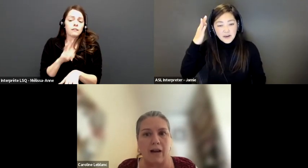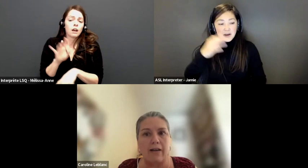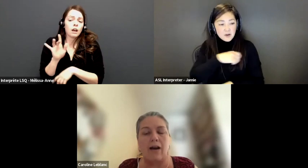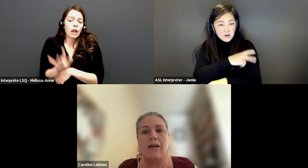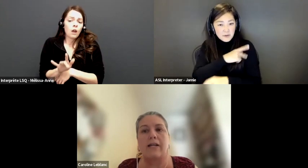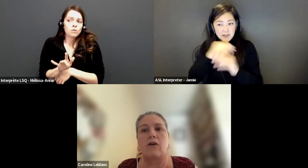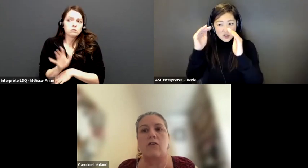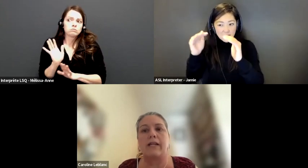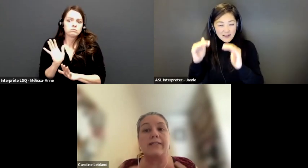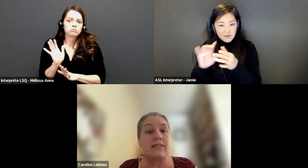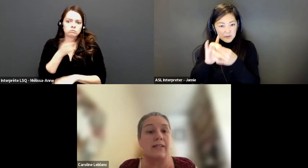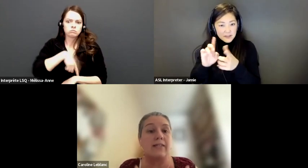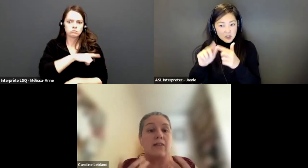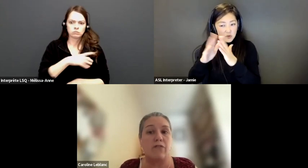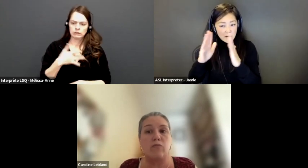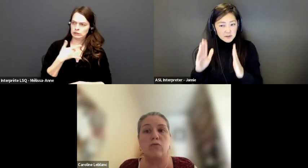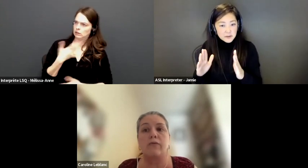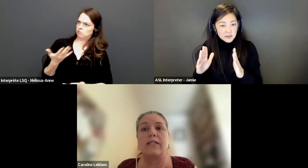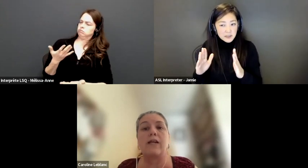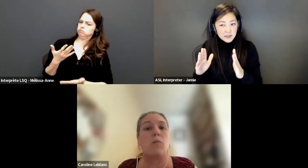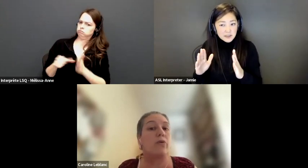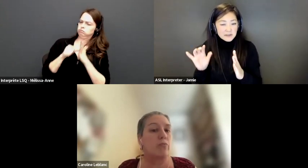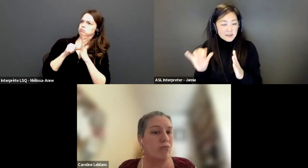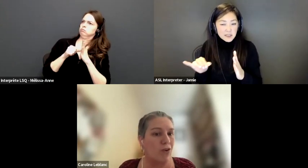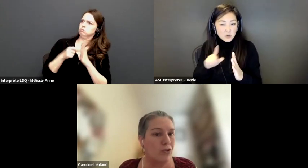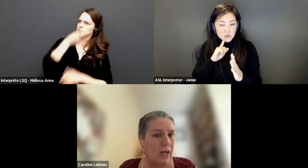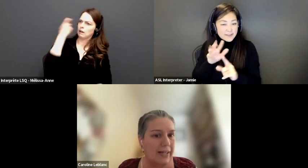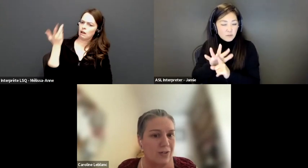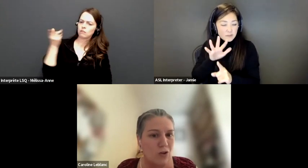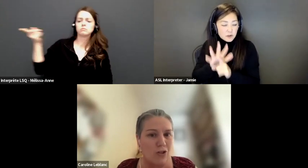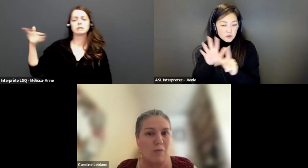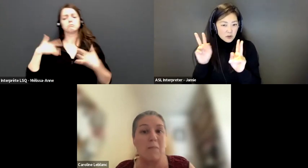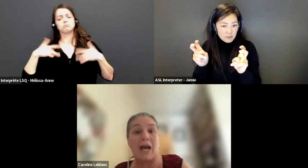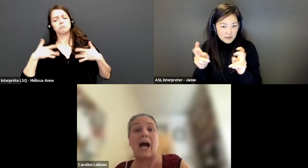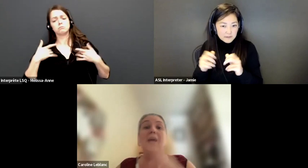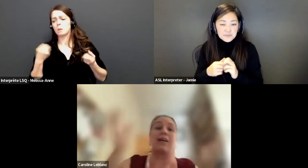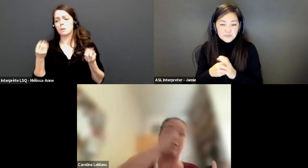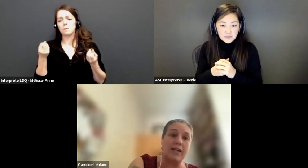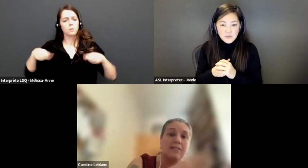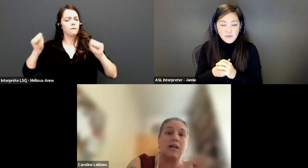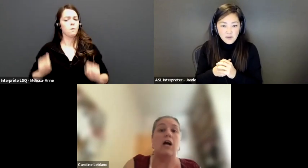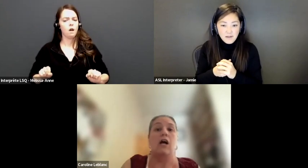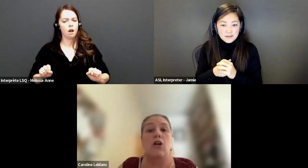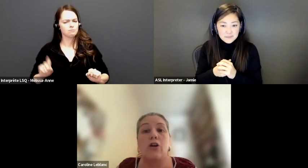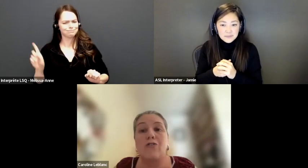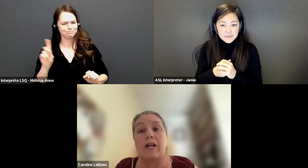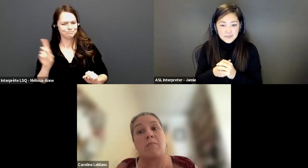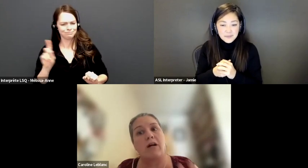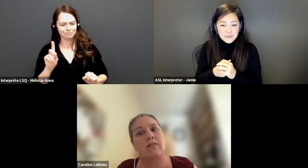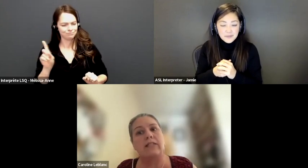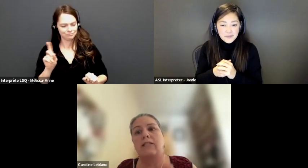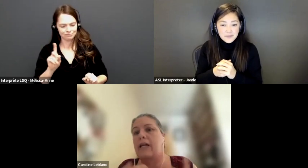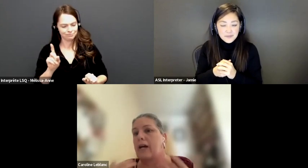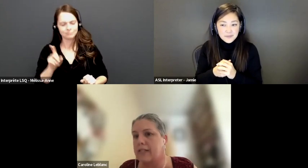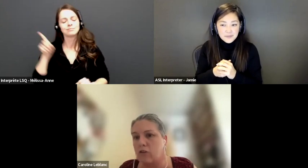très marquant. Et donc, il signifie beaucoup aussi qu'ils n'ont pas de pouvoir sur la crise du logement. Mais à l'inverse, le